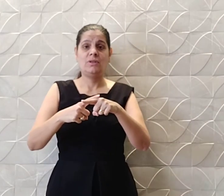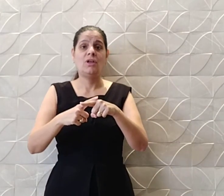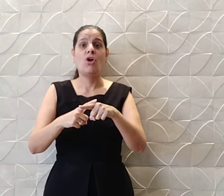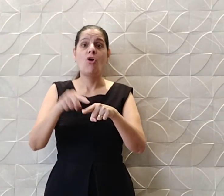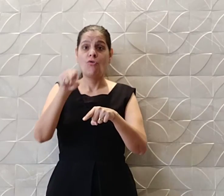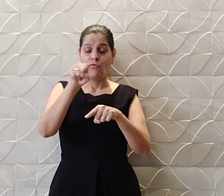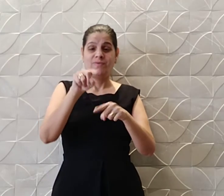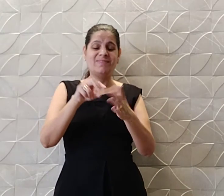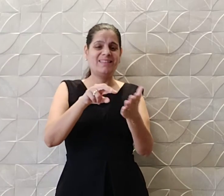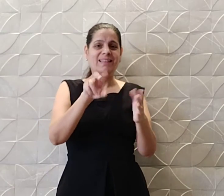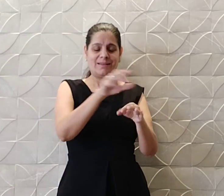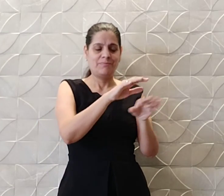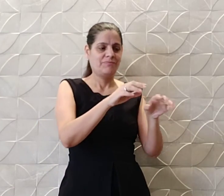tropeçaram.